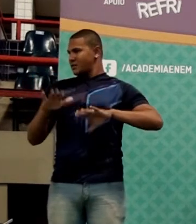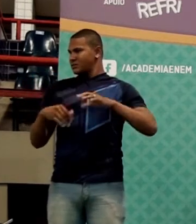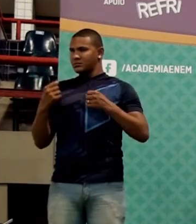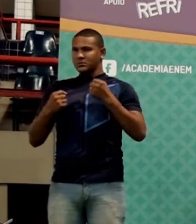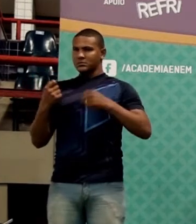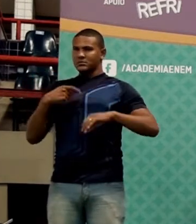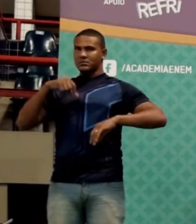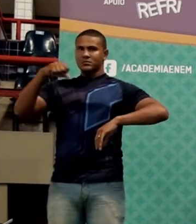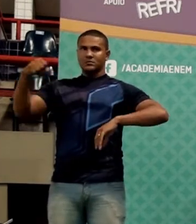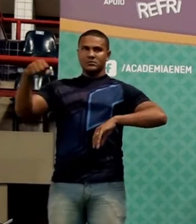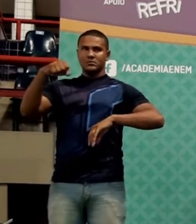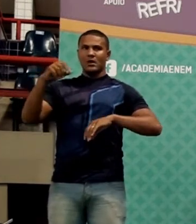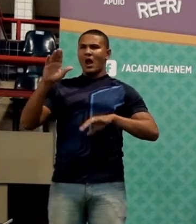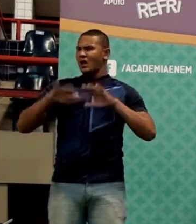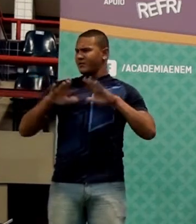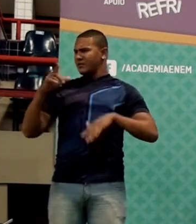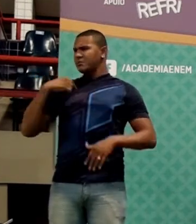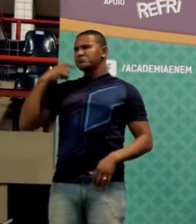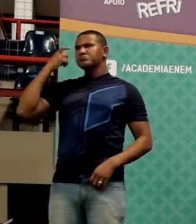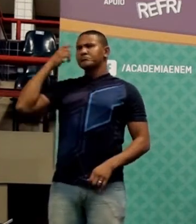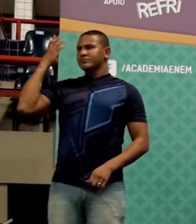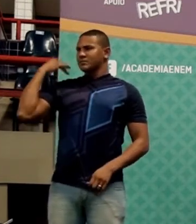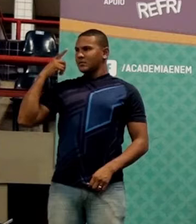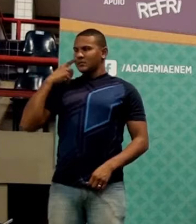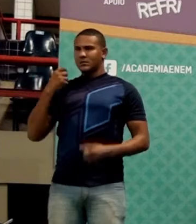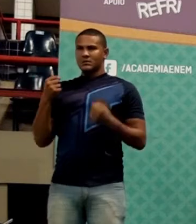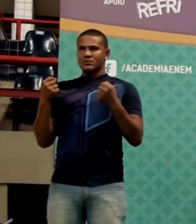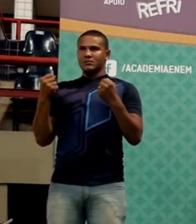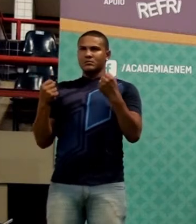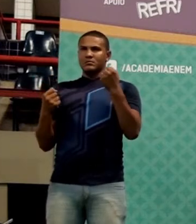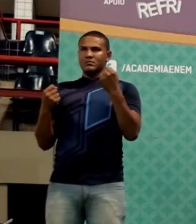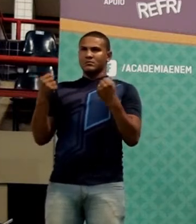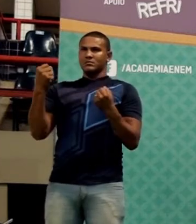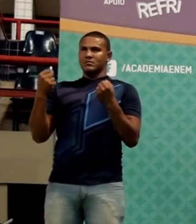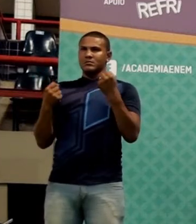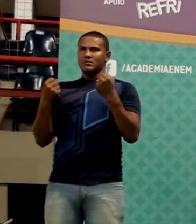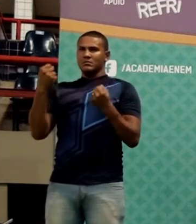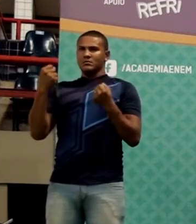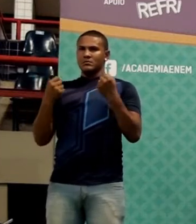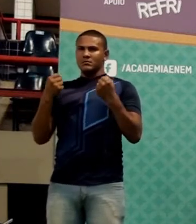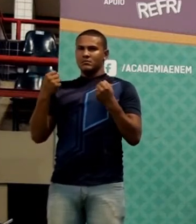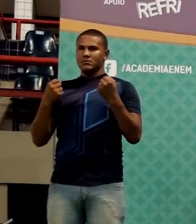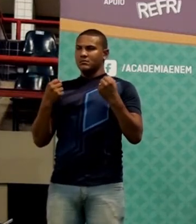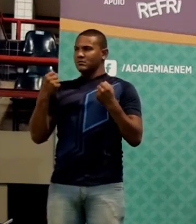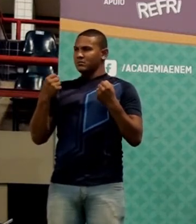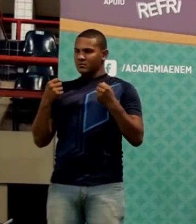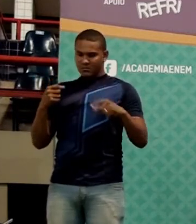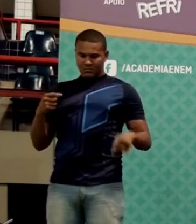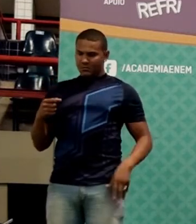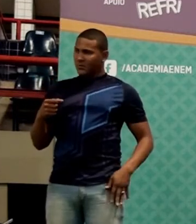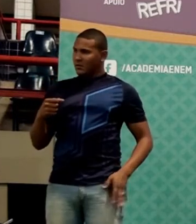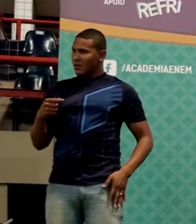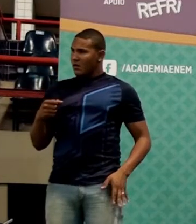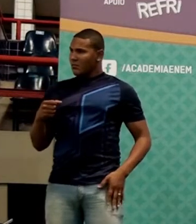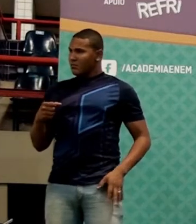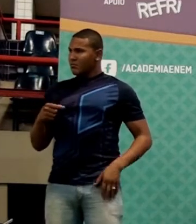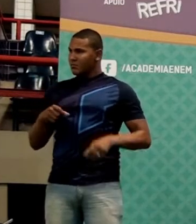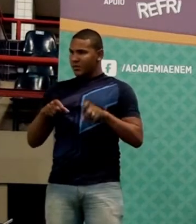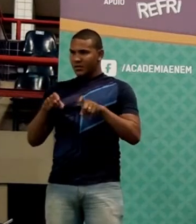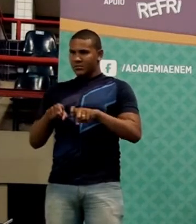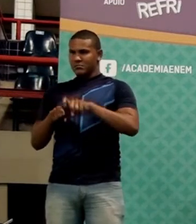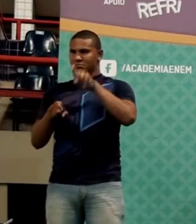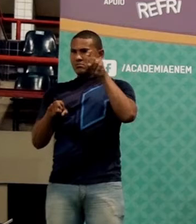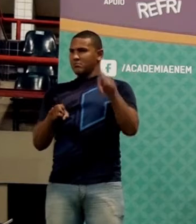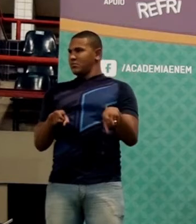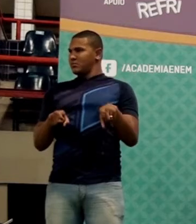Outro dia eu vi um cara dirigindo um carro automático, que ele só precisava de um pedal, e a outra perna em cima da cadeira, do banco do carro. Sabe